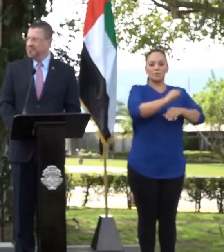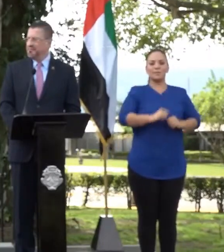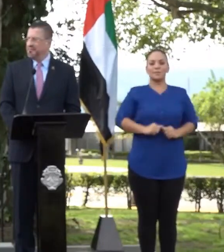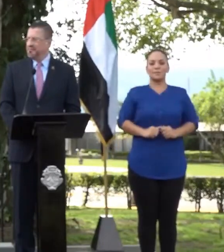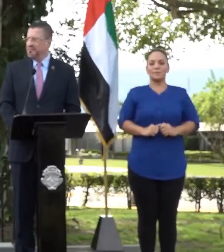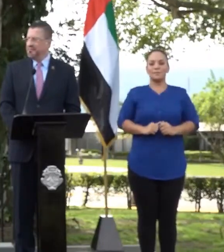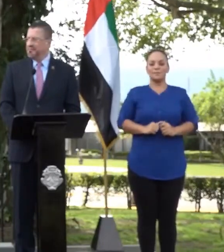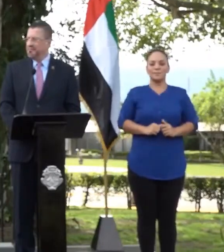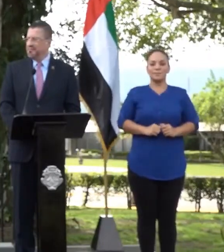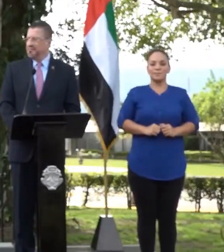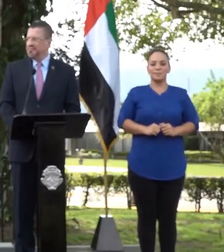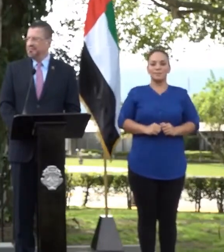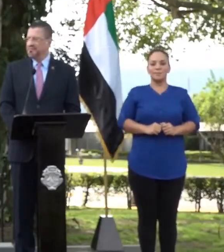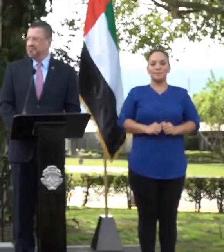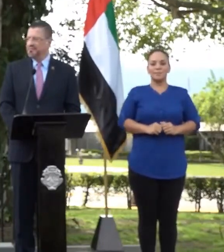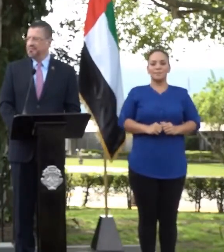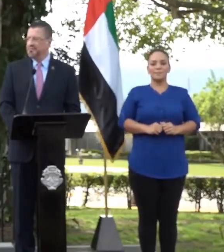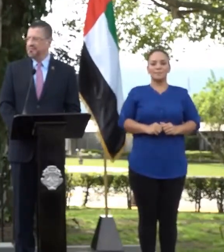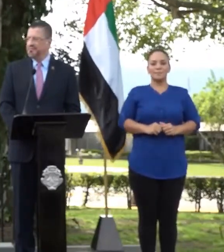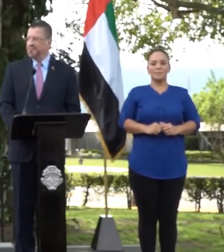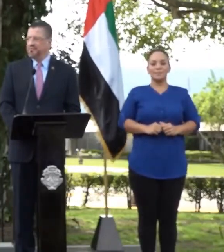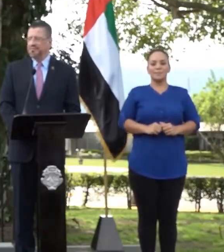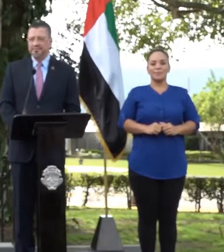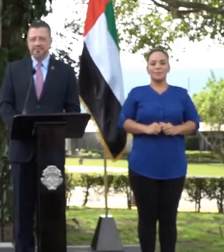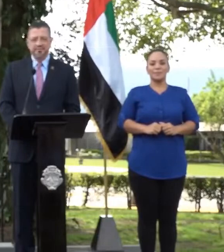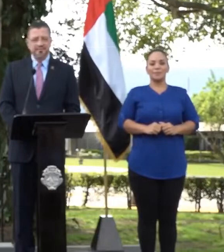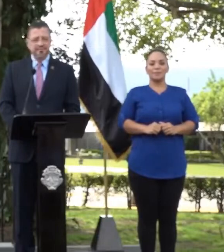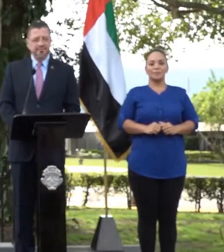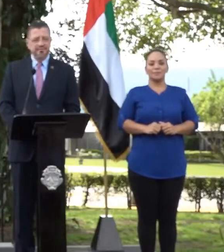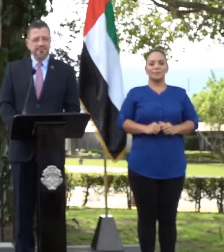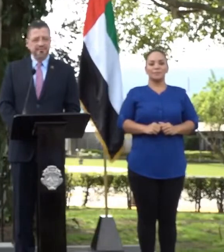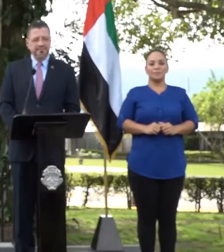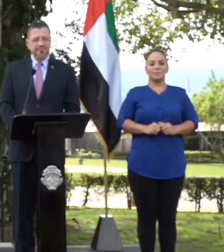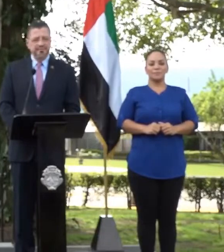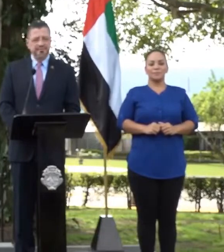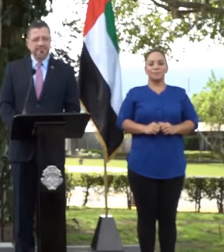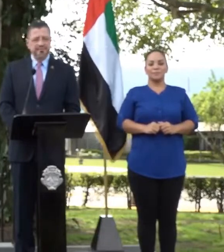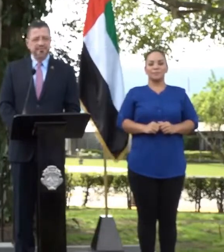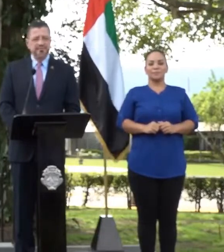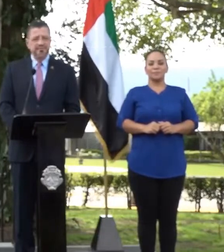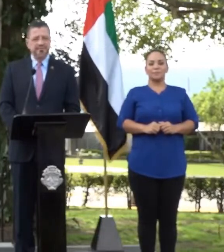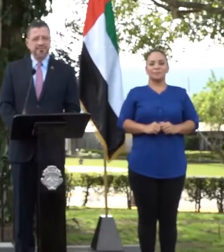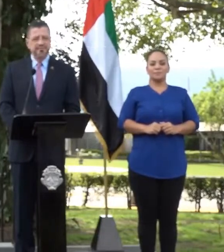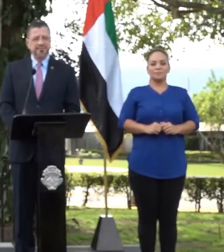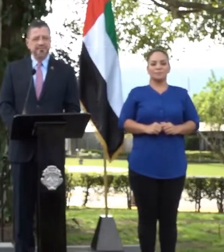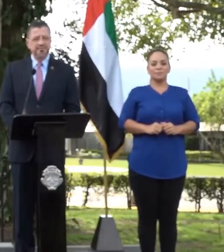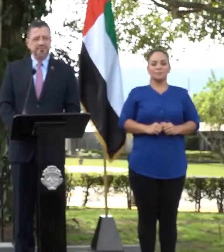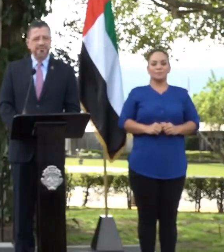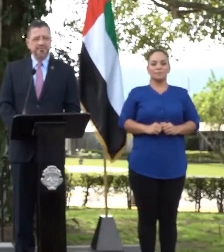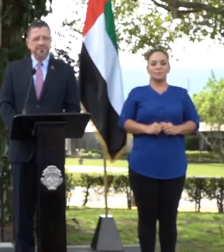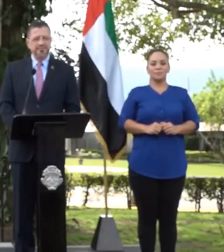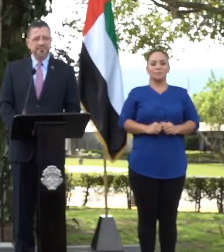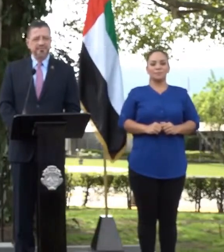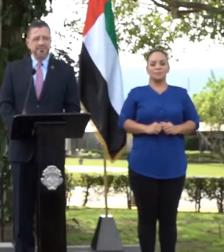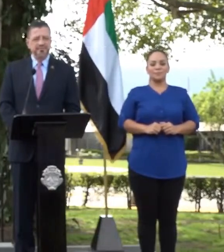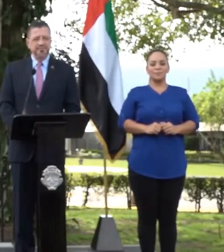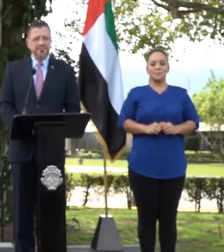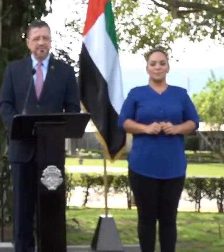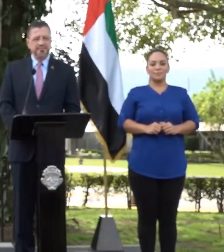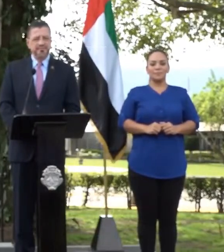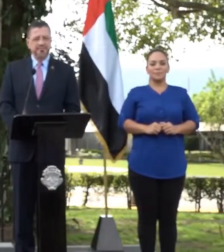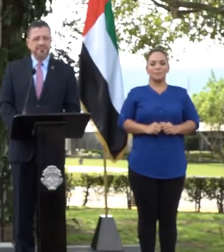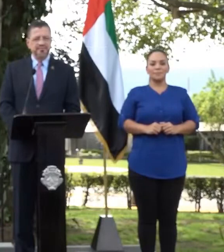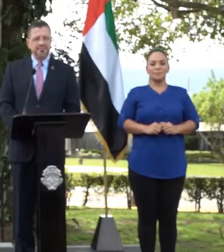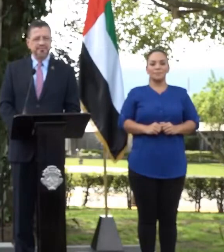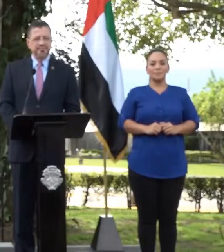the commitment we have saw from the government and also the very positive commitment messages we receive